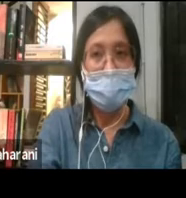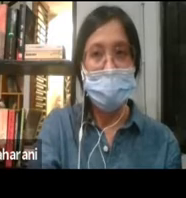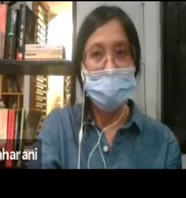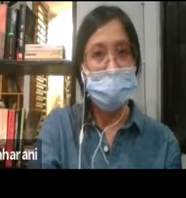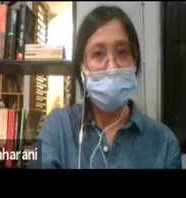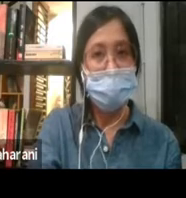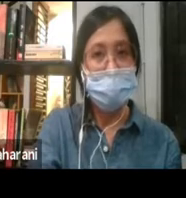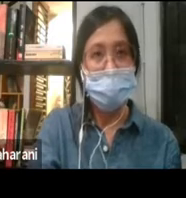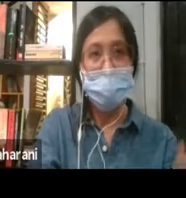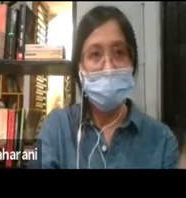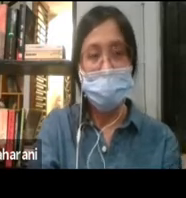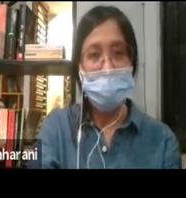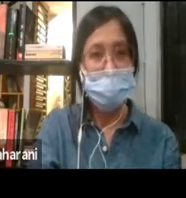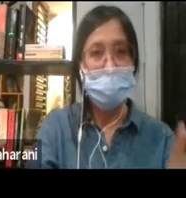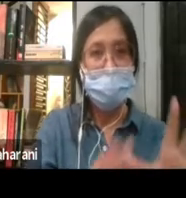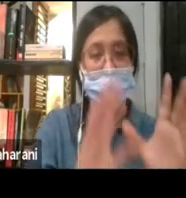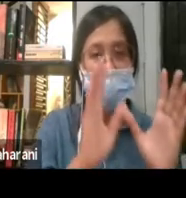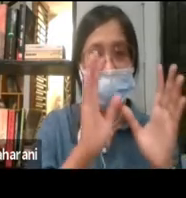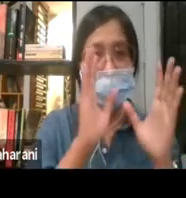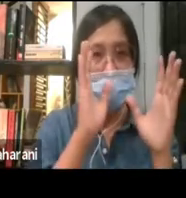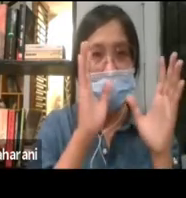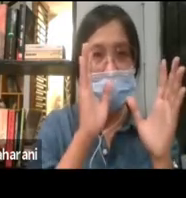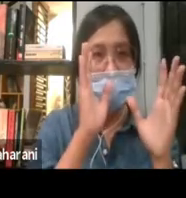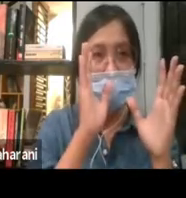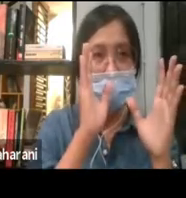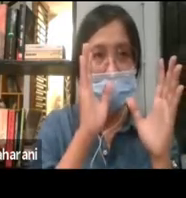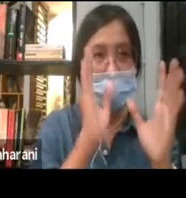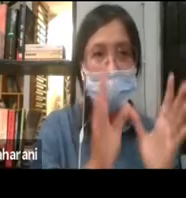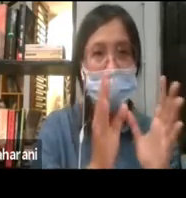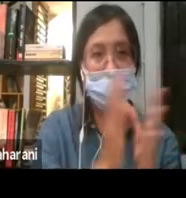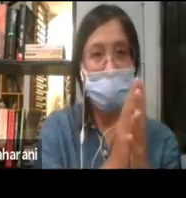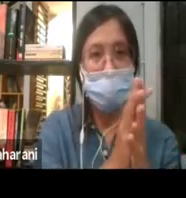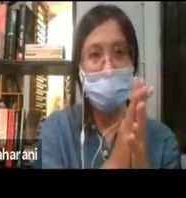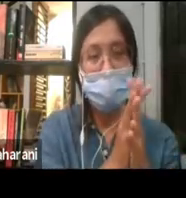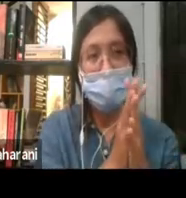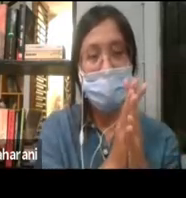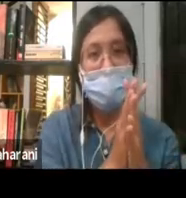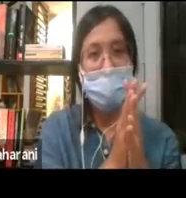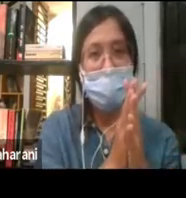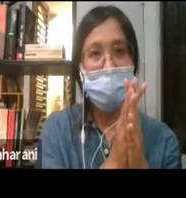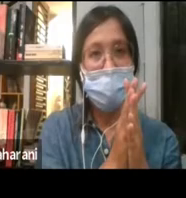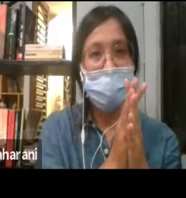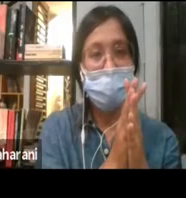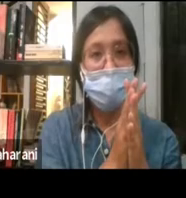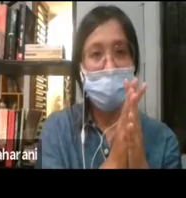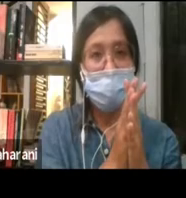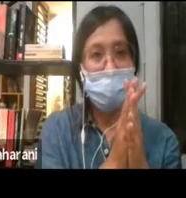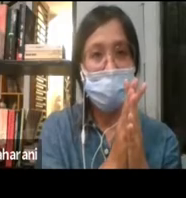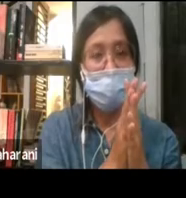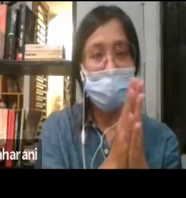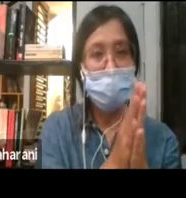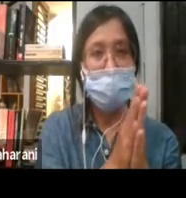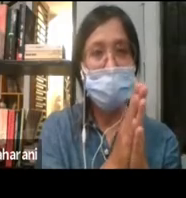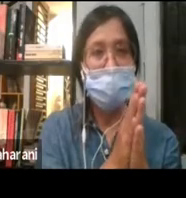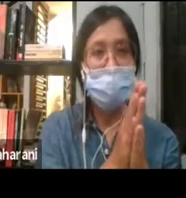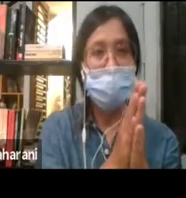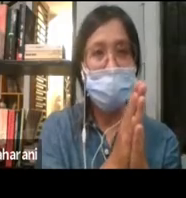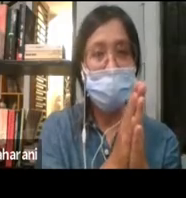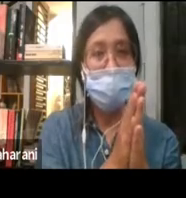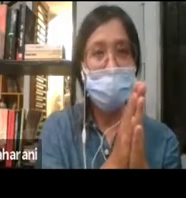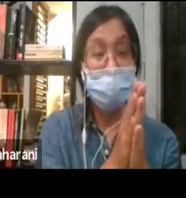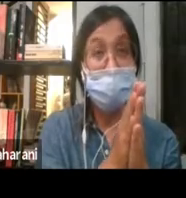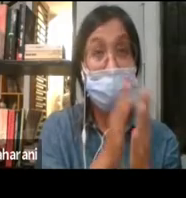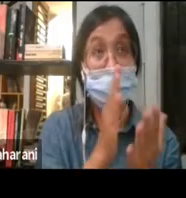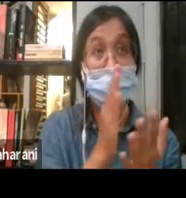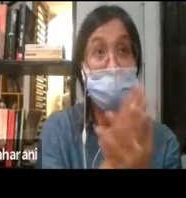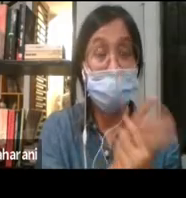kemudian terjadi di orang yang misalnya mengalami kekerasan seksual atau